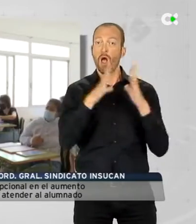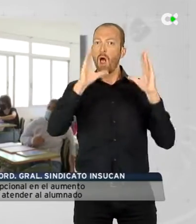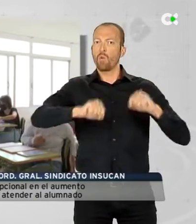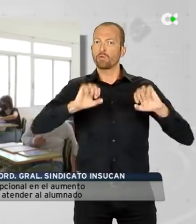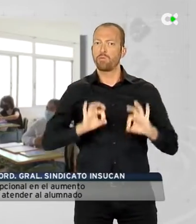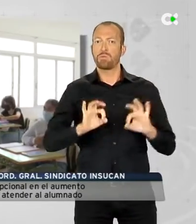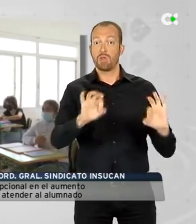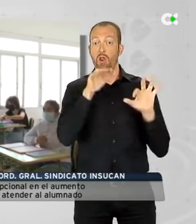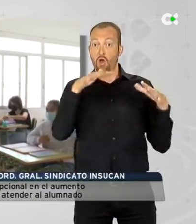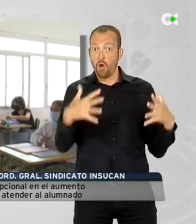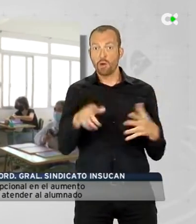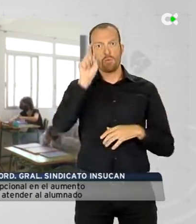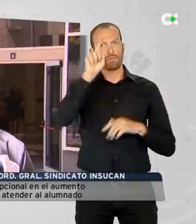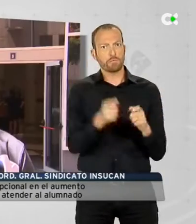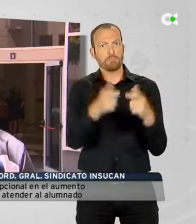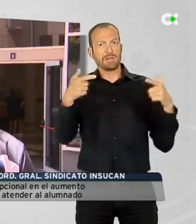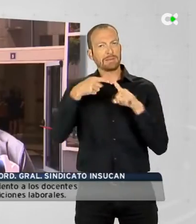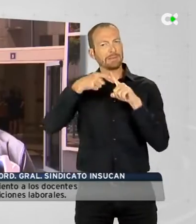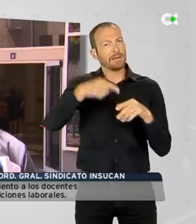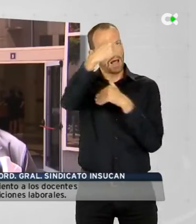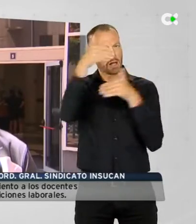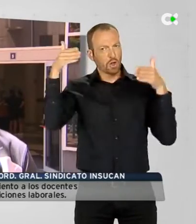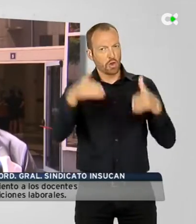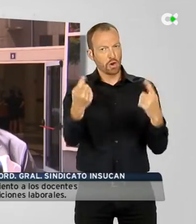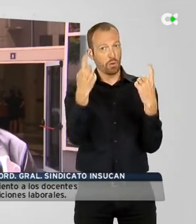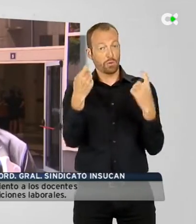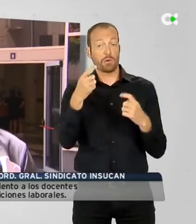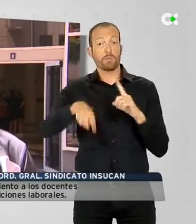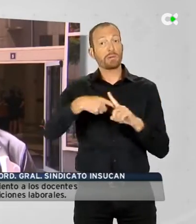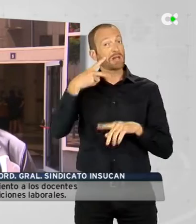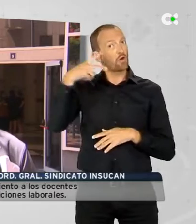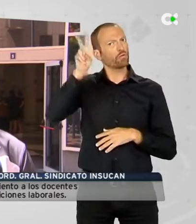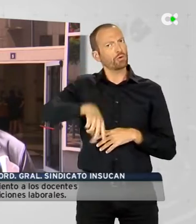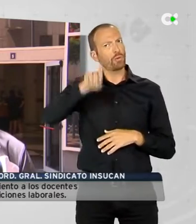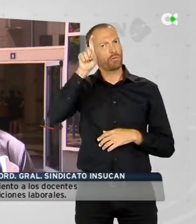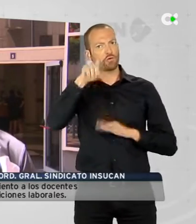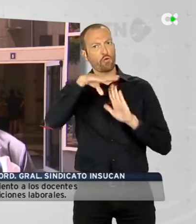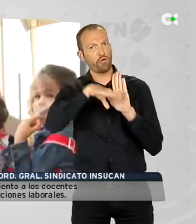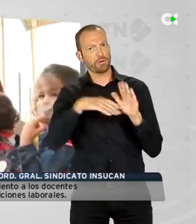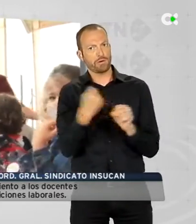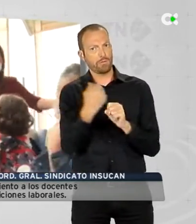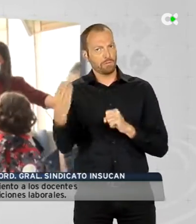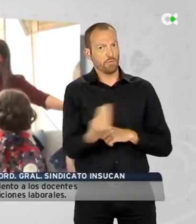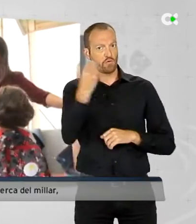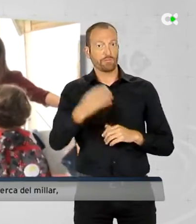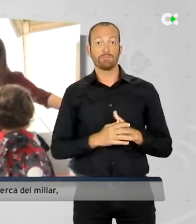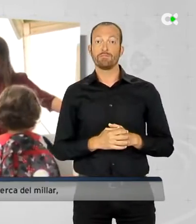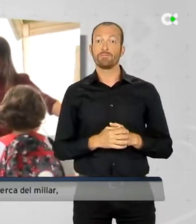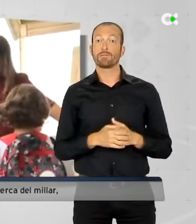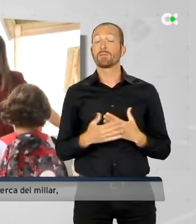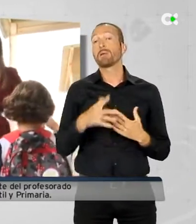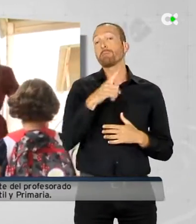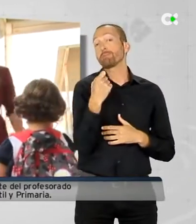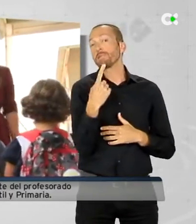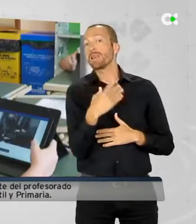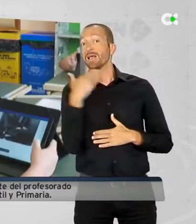en el aumento de plantillas para atender al alumnado y el reconocimiento a los docentes de sus condiciones laborales. De ellos, cerca del millar